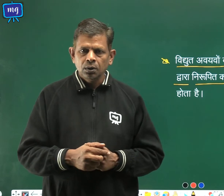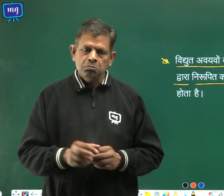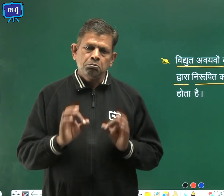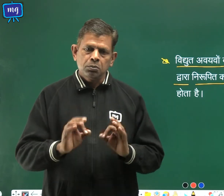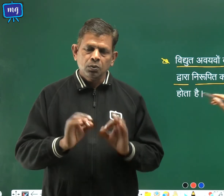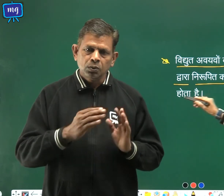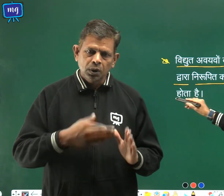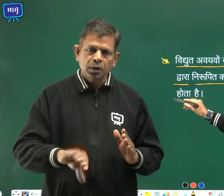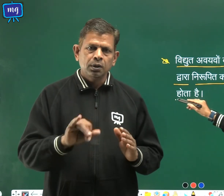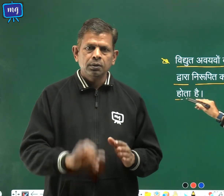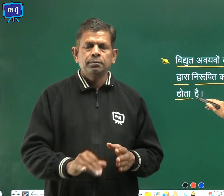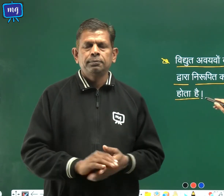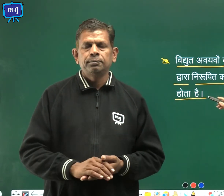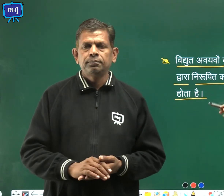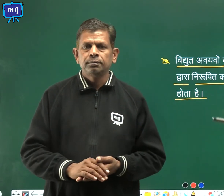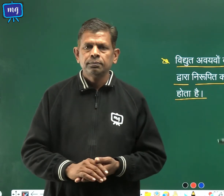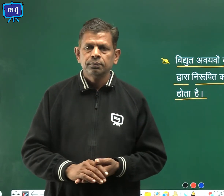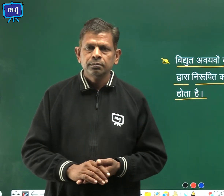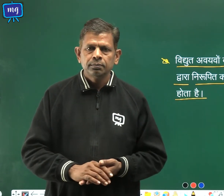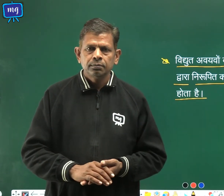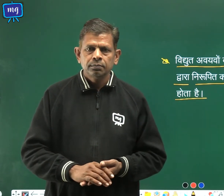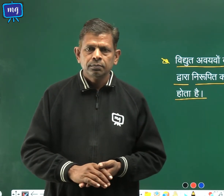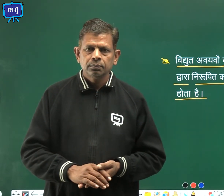सुविधाजनक होता है।